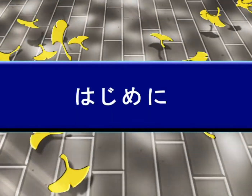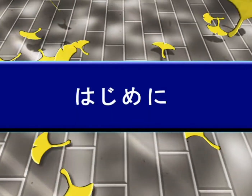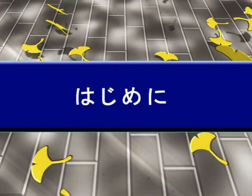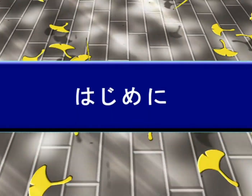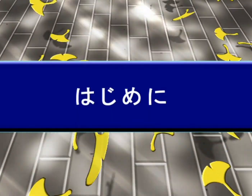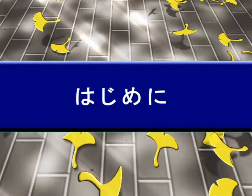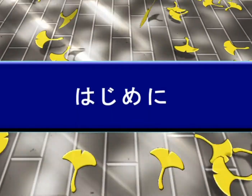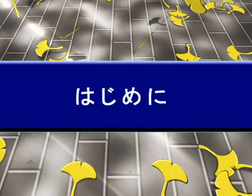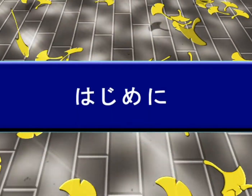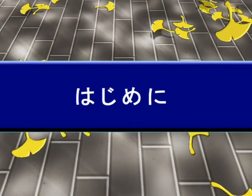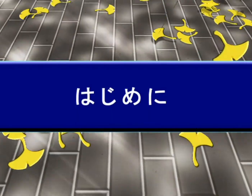はじめに